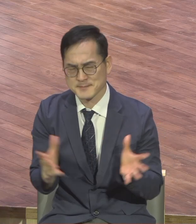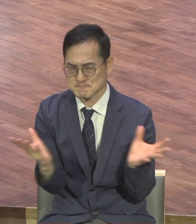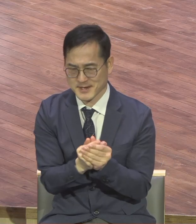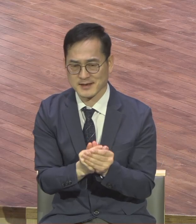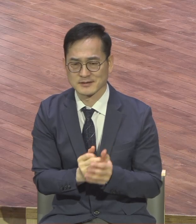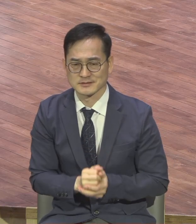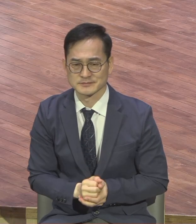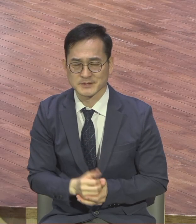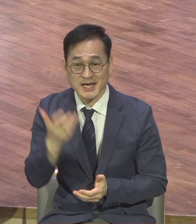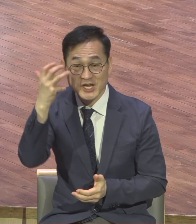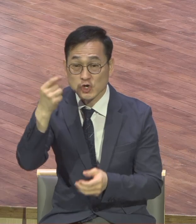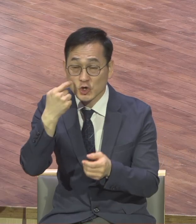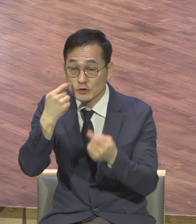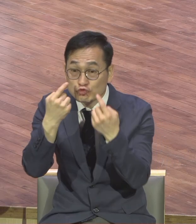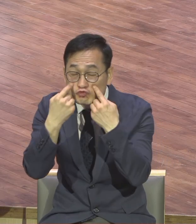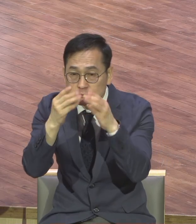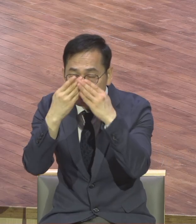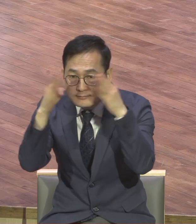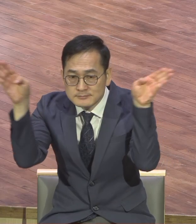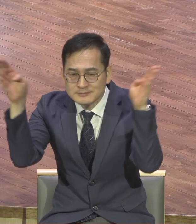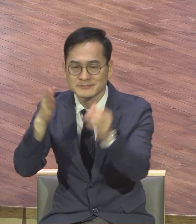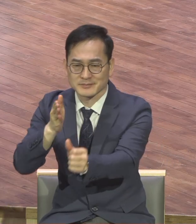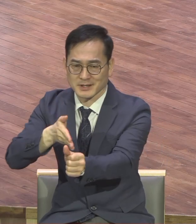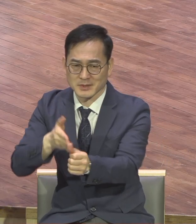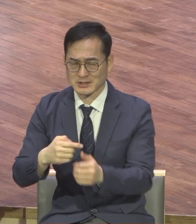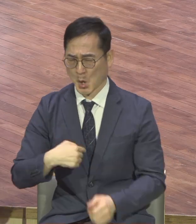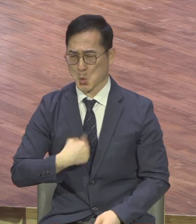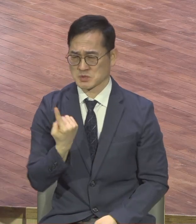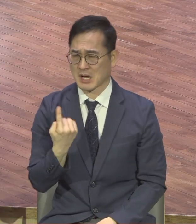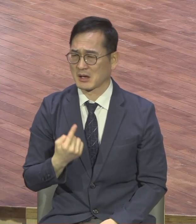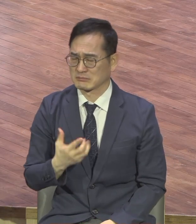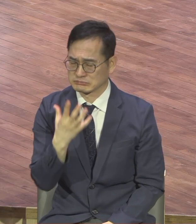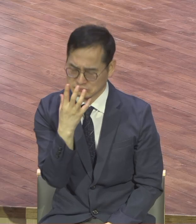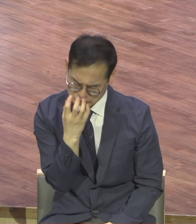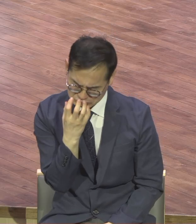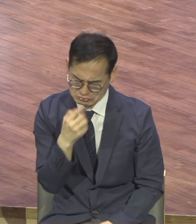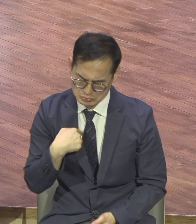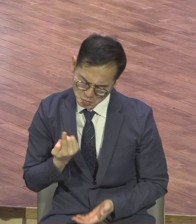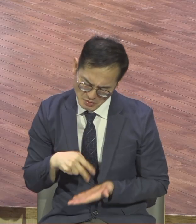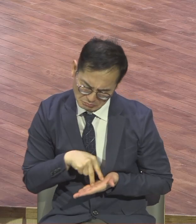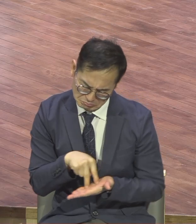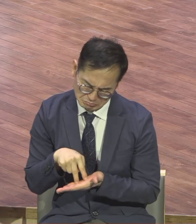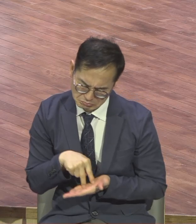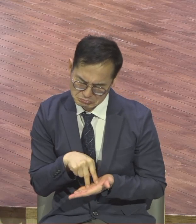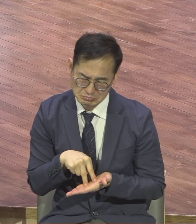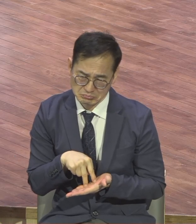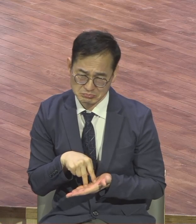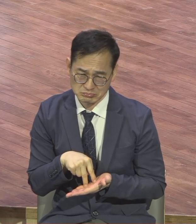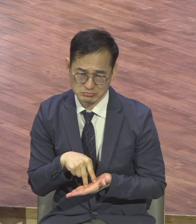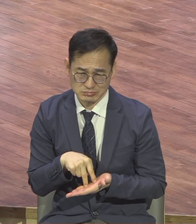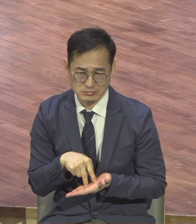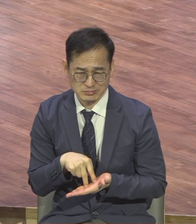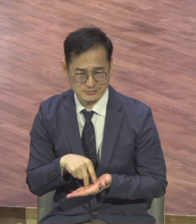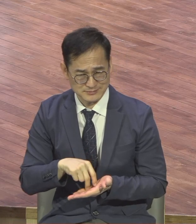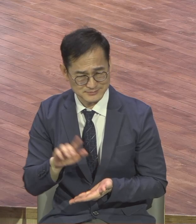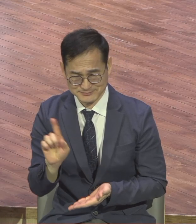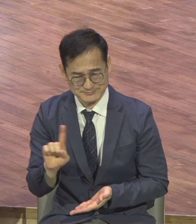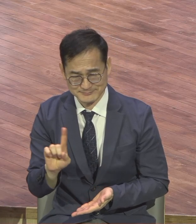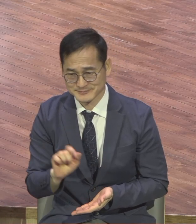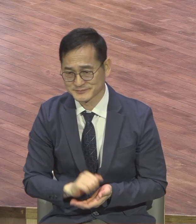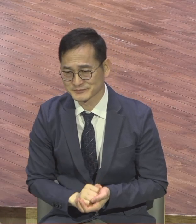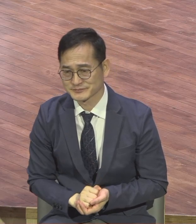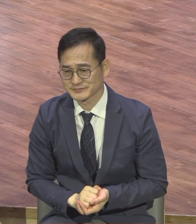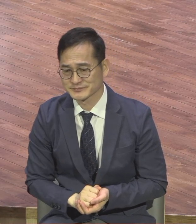뜨시 바랍니다. 나 외로워, 나 고독해, 나 너무 우울해. 전부 다 불신앙입니다. Where